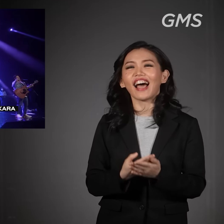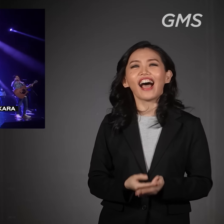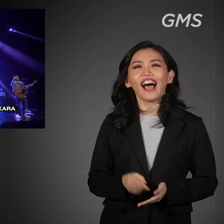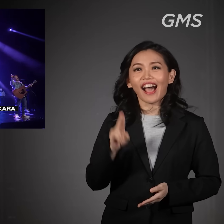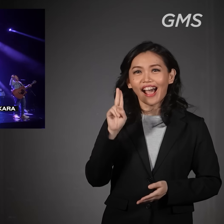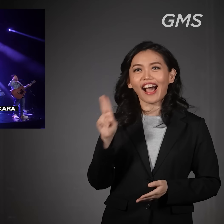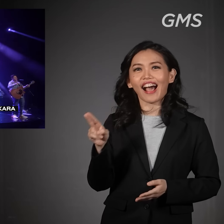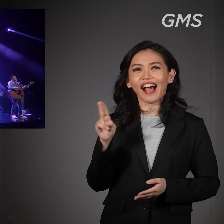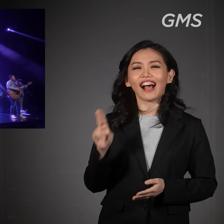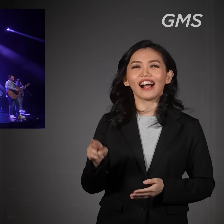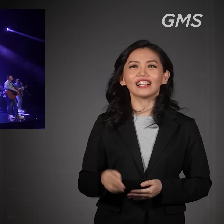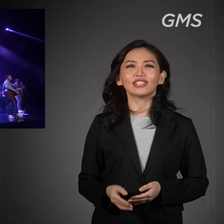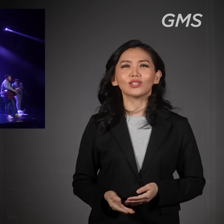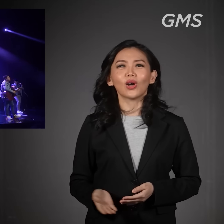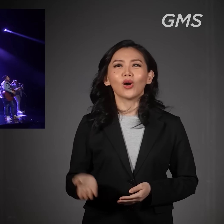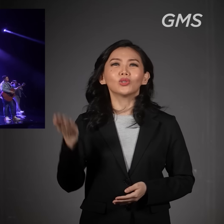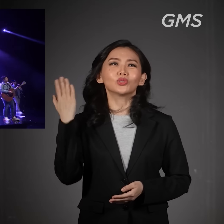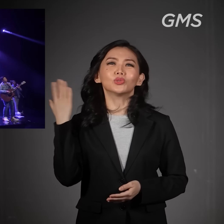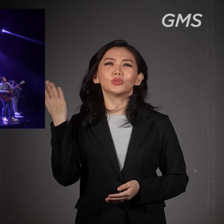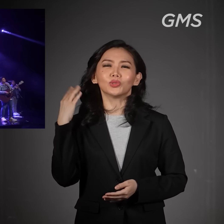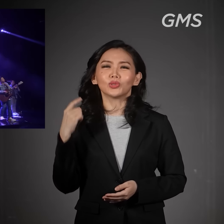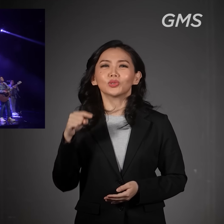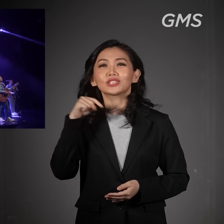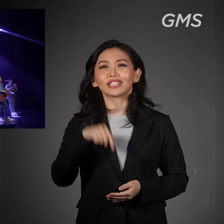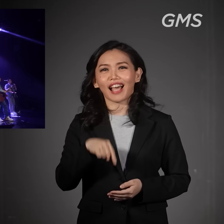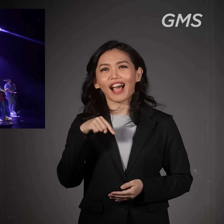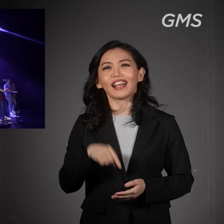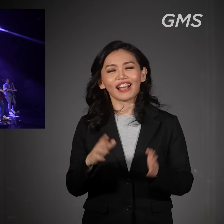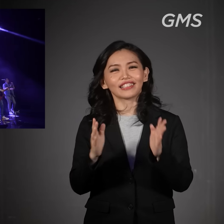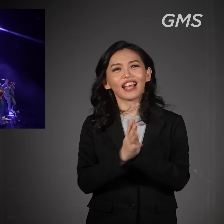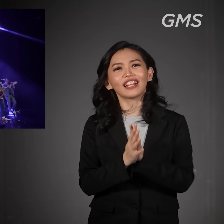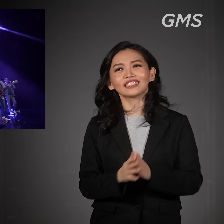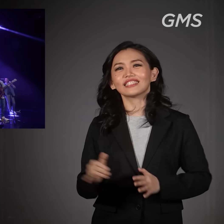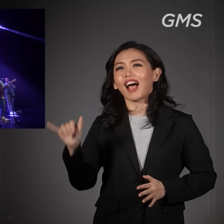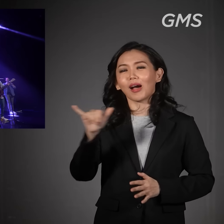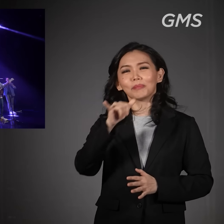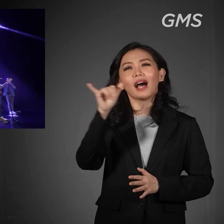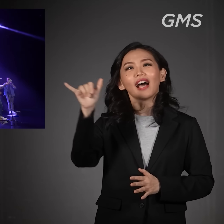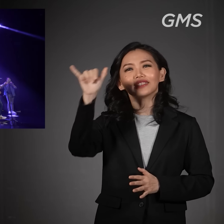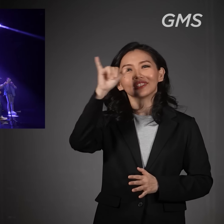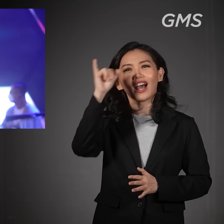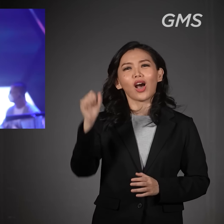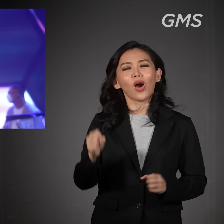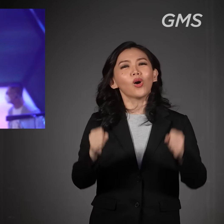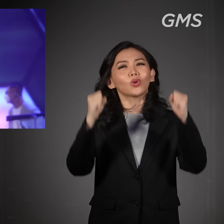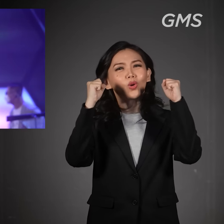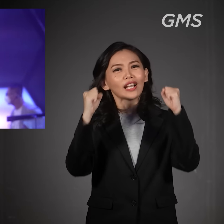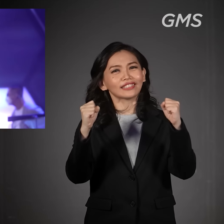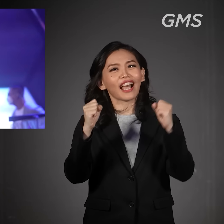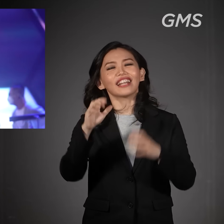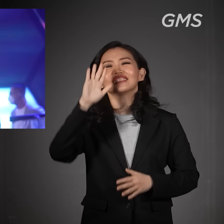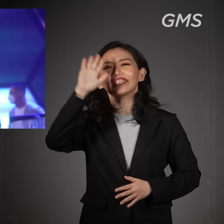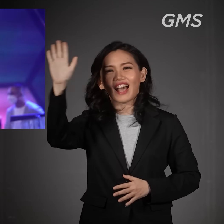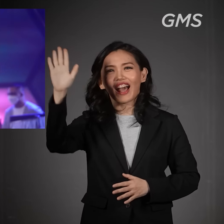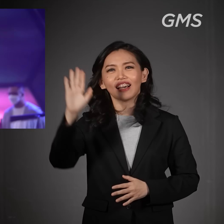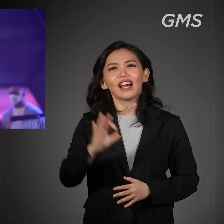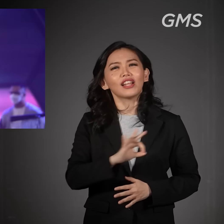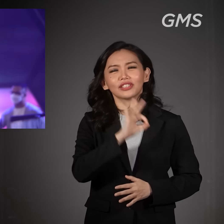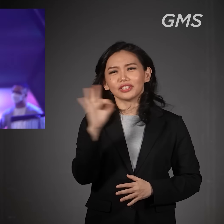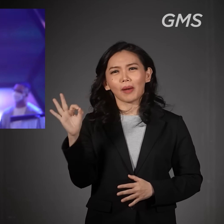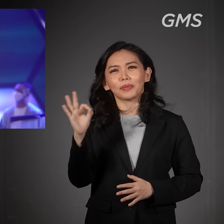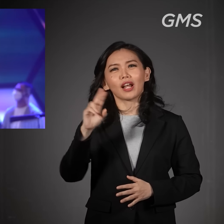segala perkara, dulu, sekarang, dan selamanya. Kuasanya